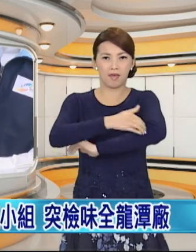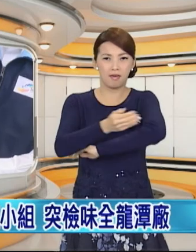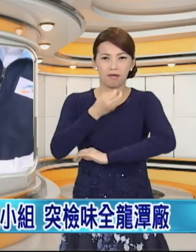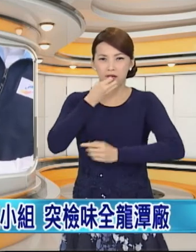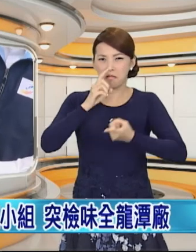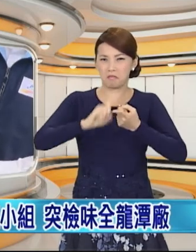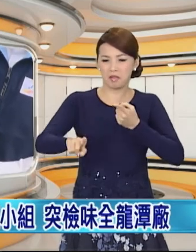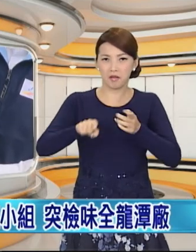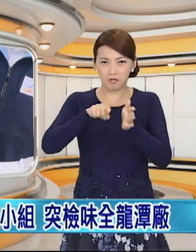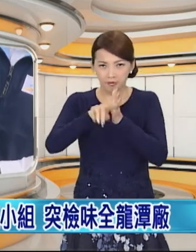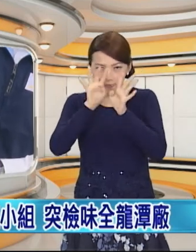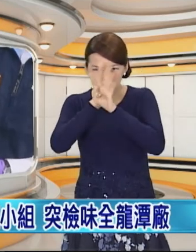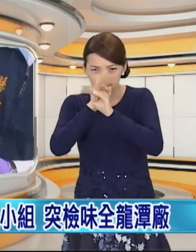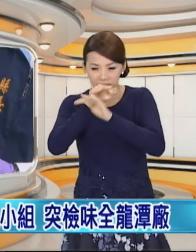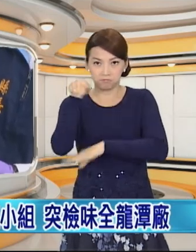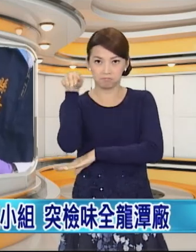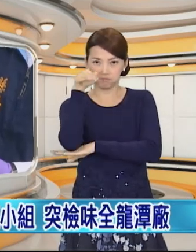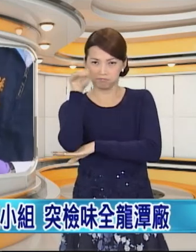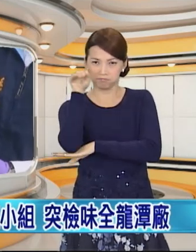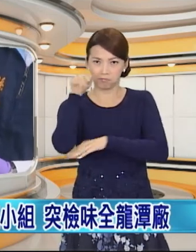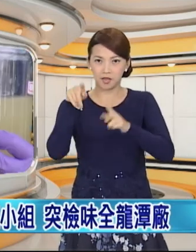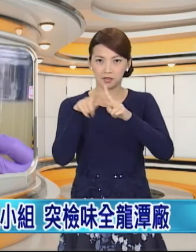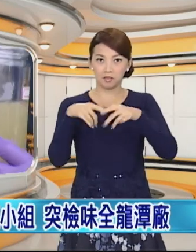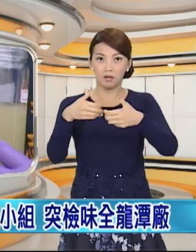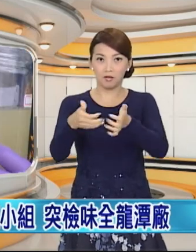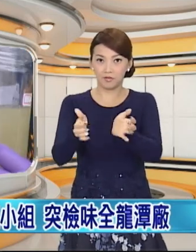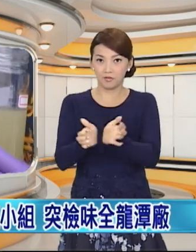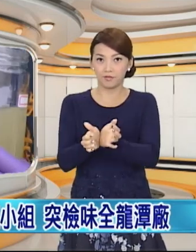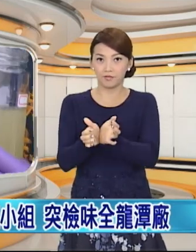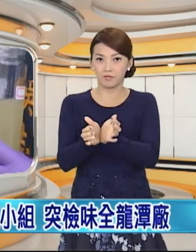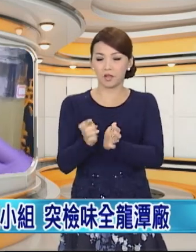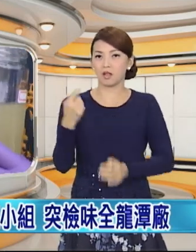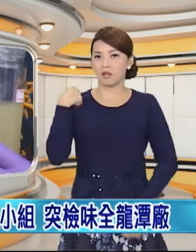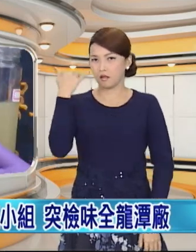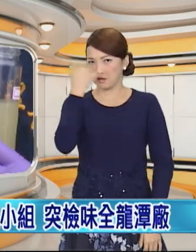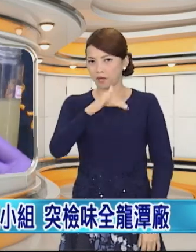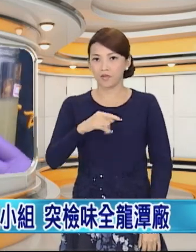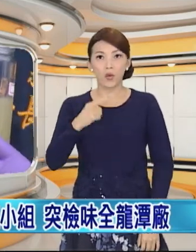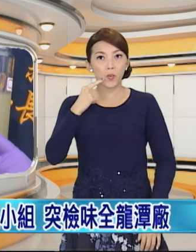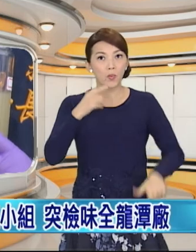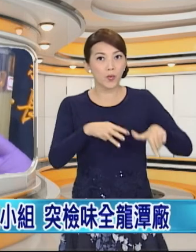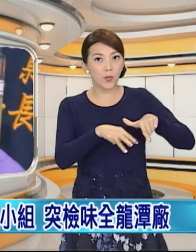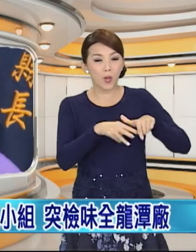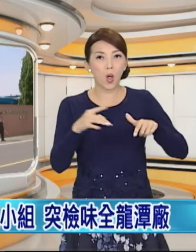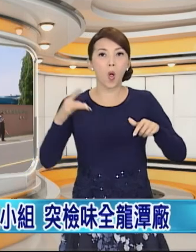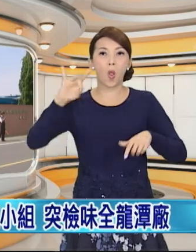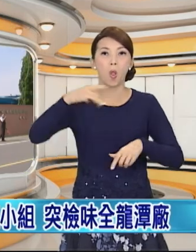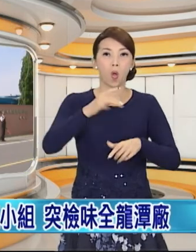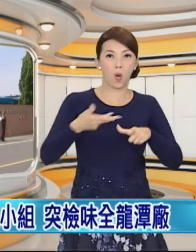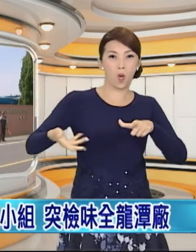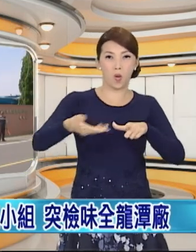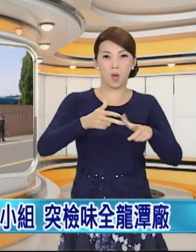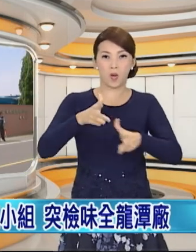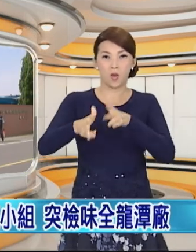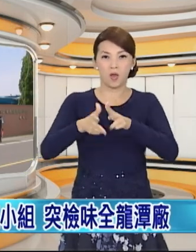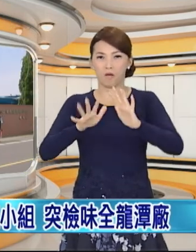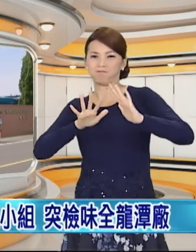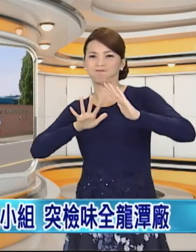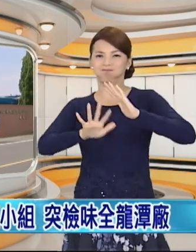展开了突袭检查，来到味全的龙潭厂采集油品样本的实验来做检